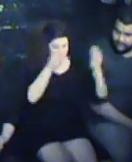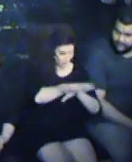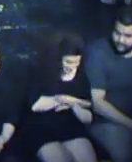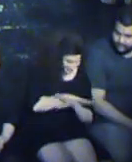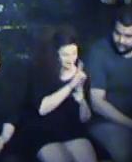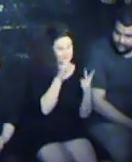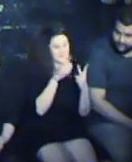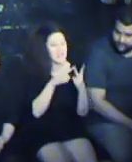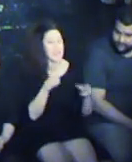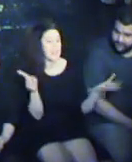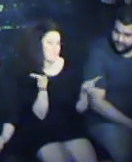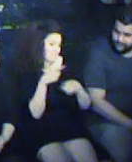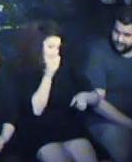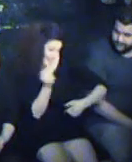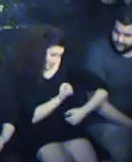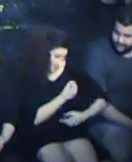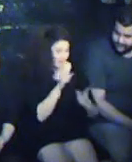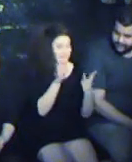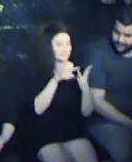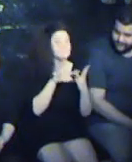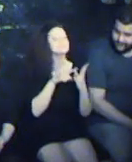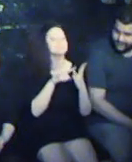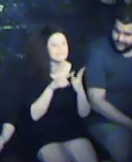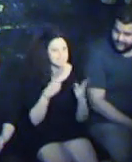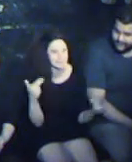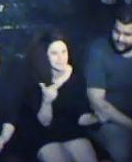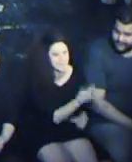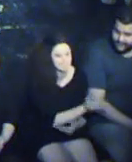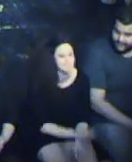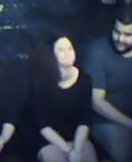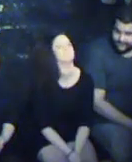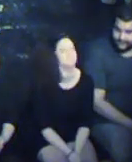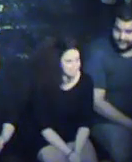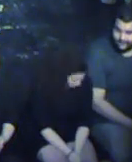noche, villancico y tallarín.